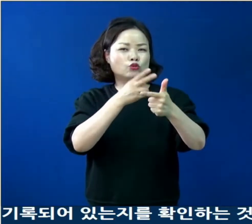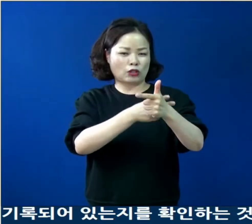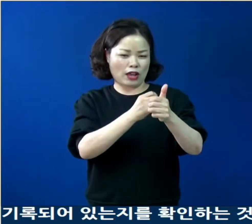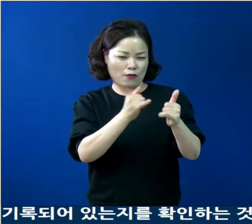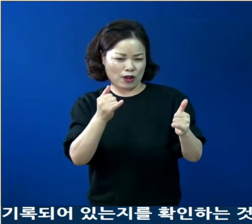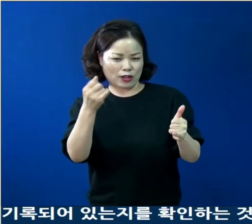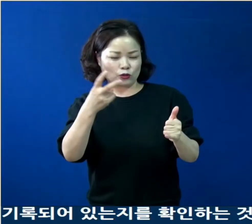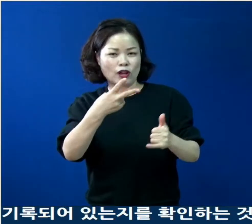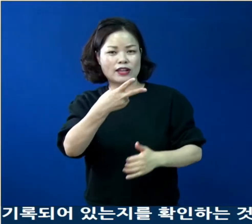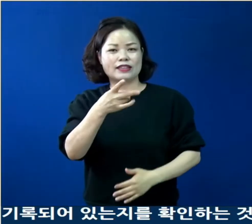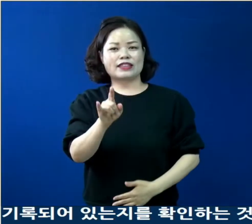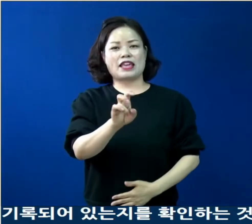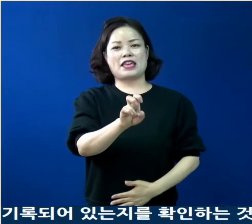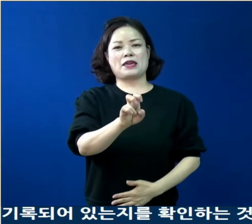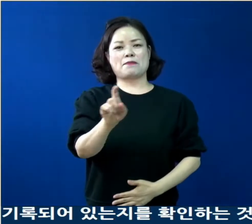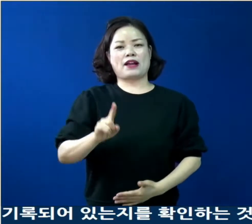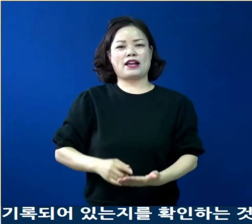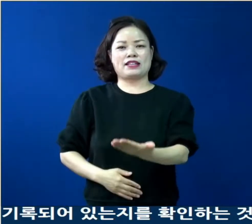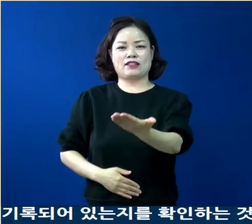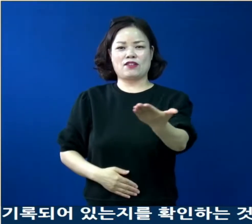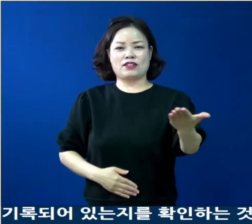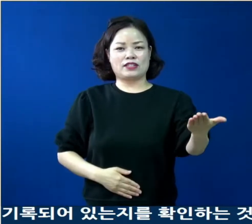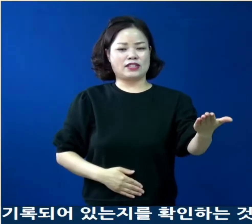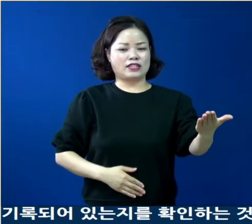또 데마가 너희에게